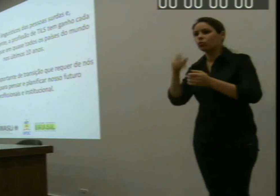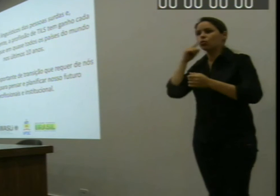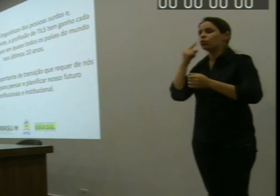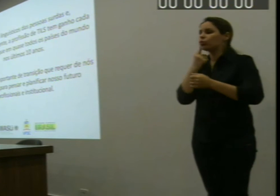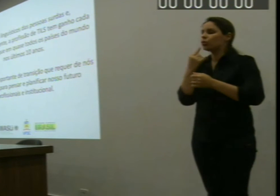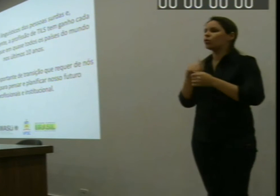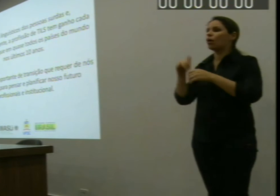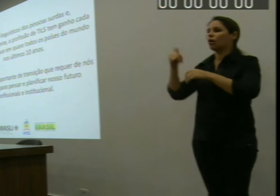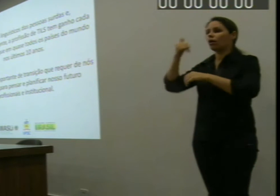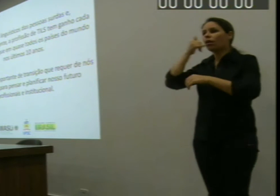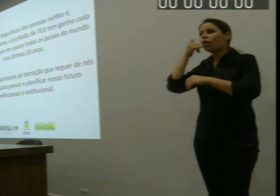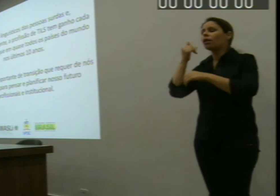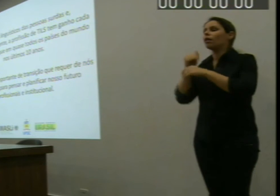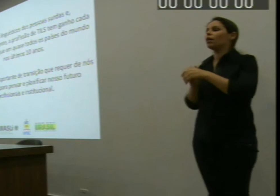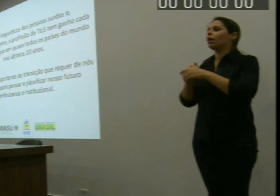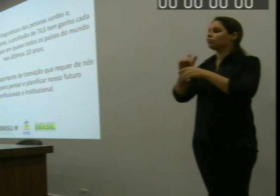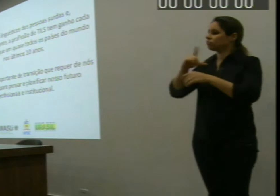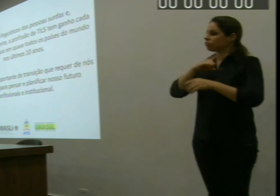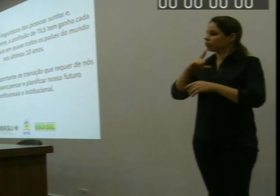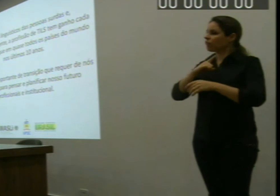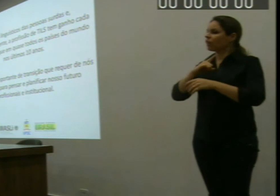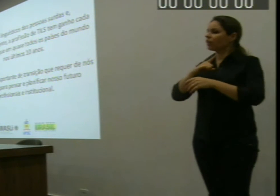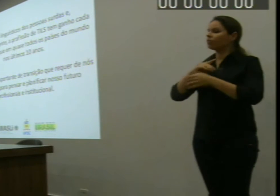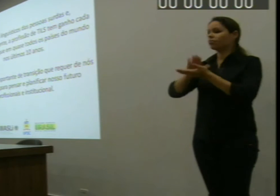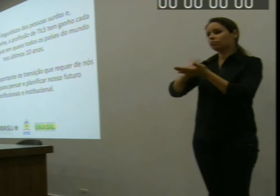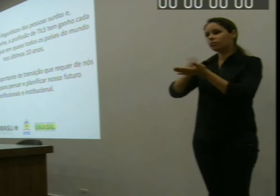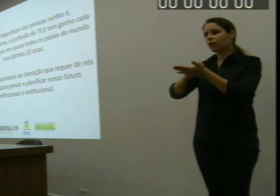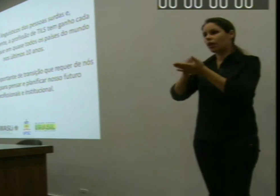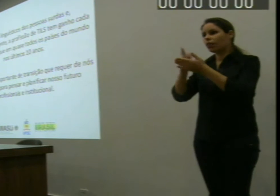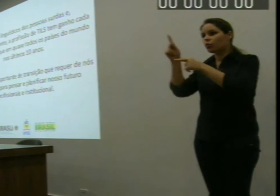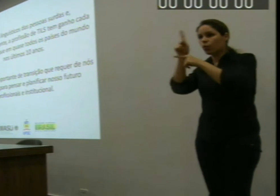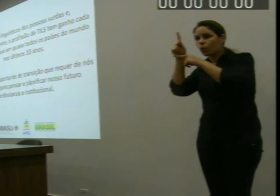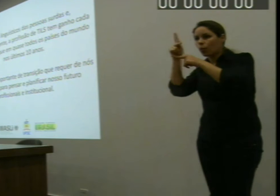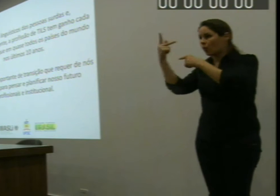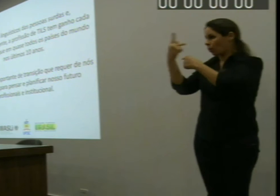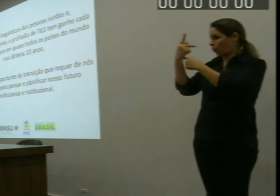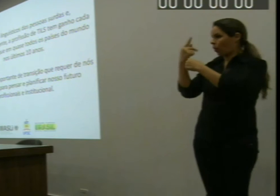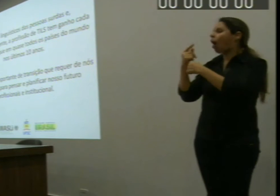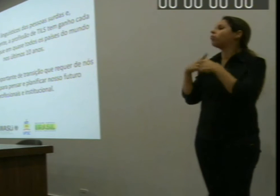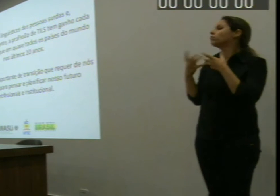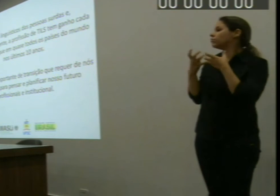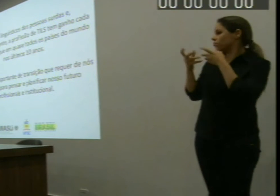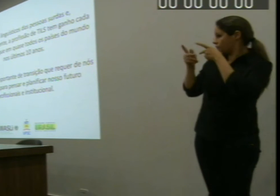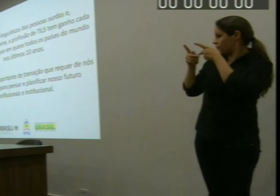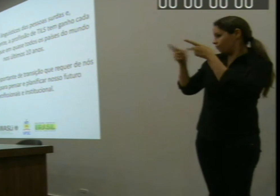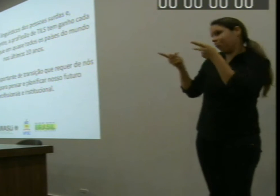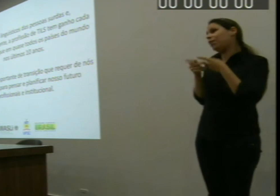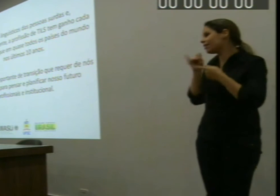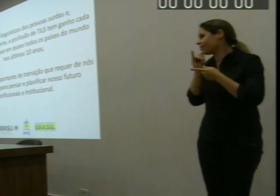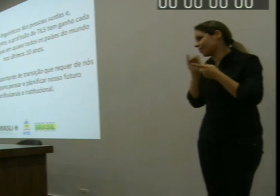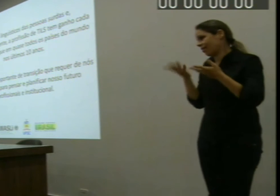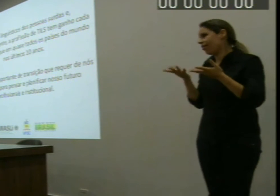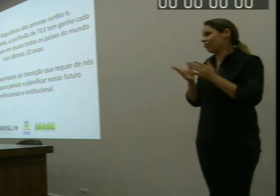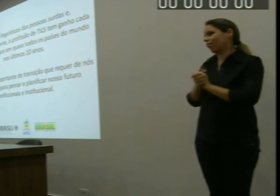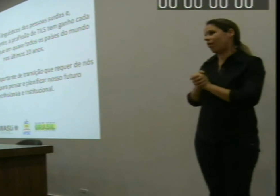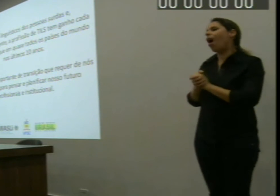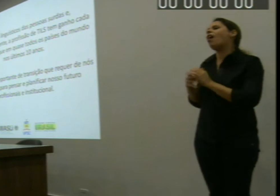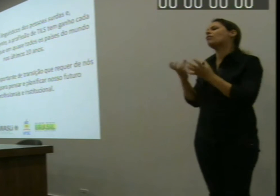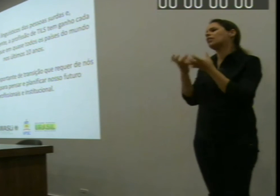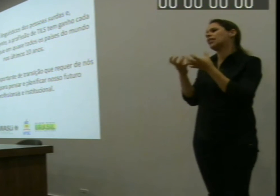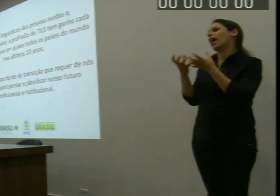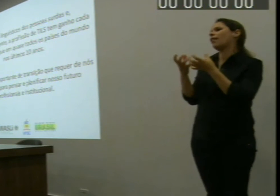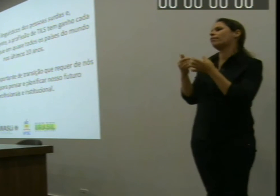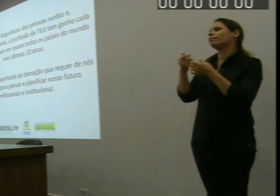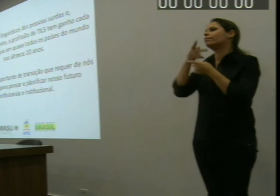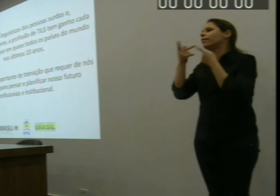ligar lá para pedir uma pizza por exemplo né ele pode ligar lá para brigar com o irmão isso é curioso